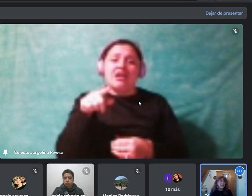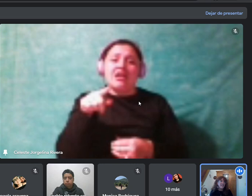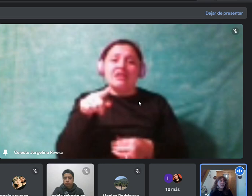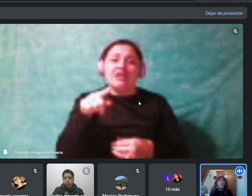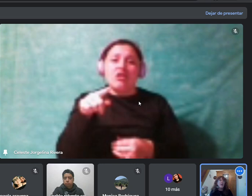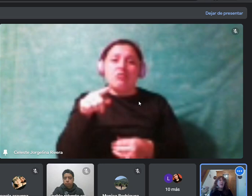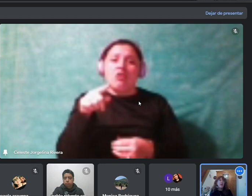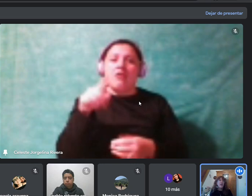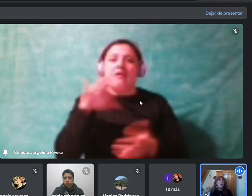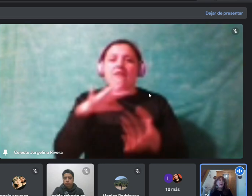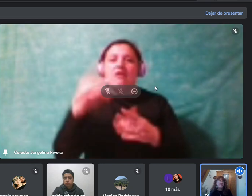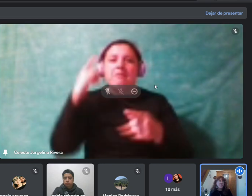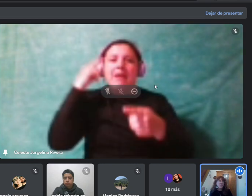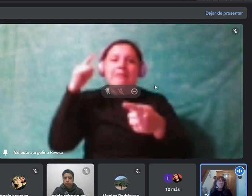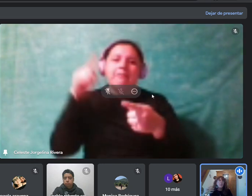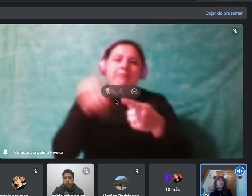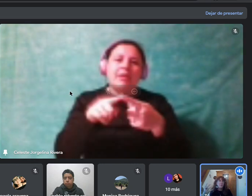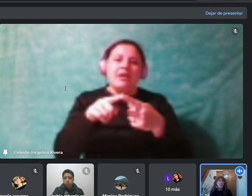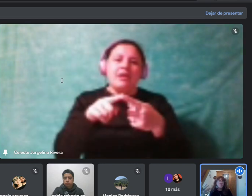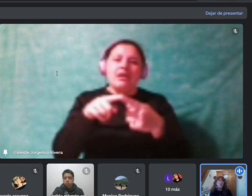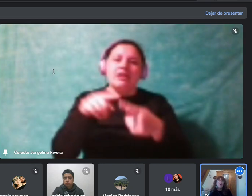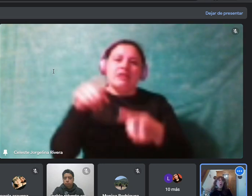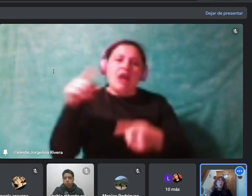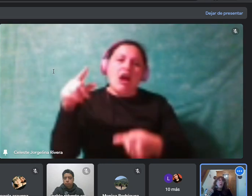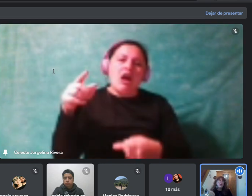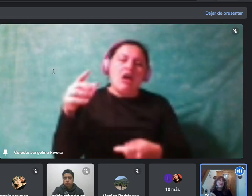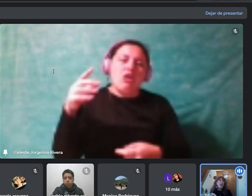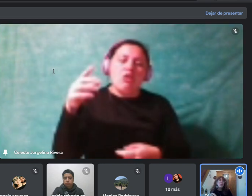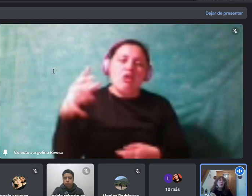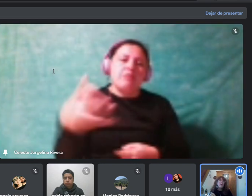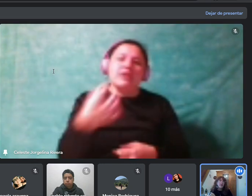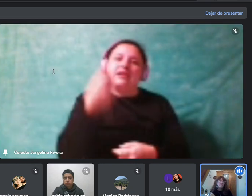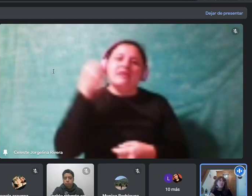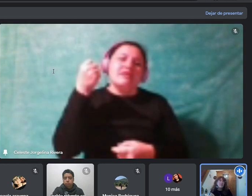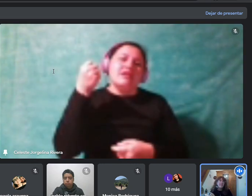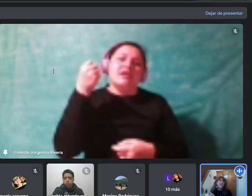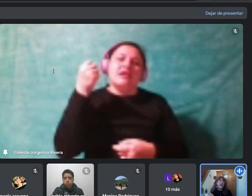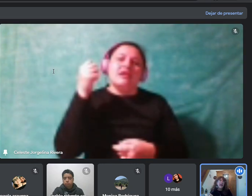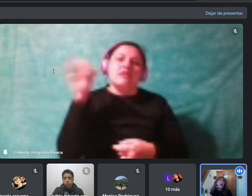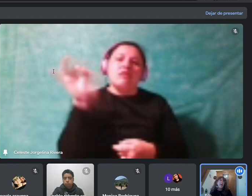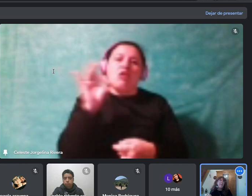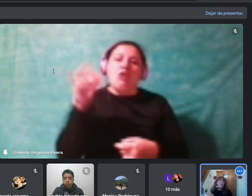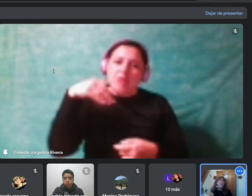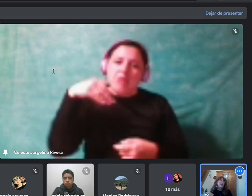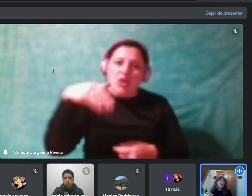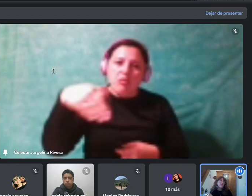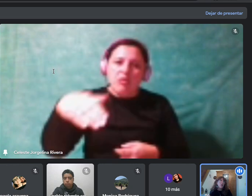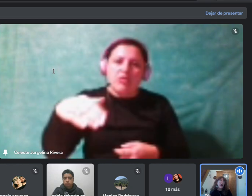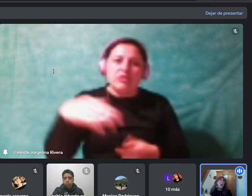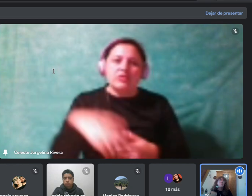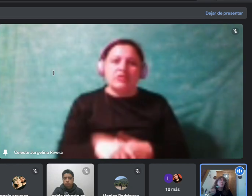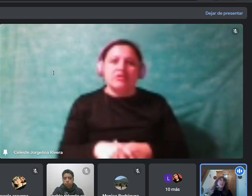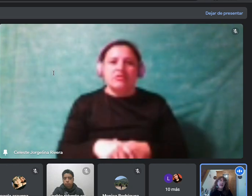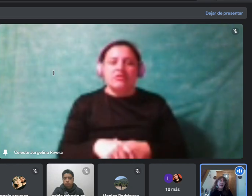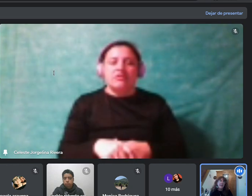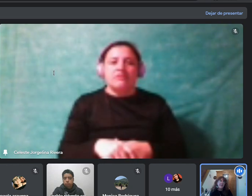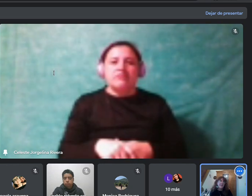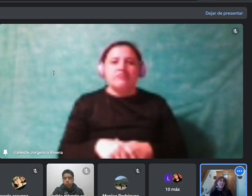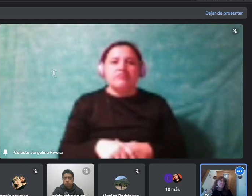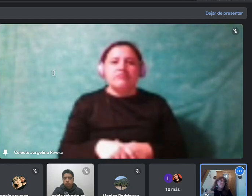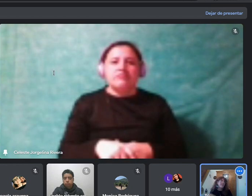¿sí? Objetivos, propósitos. Cuando está como verbo, sería del verbo